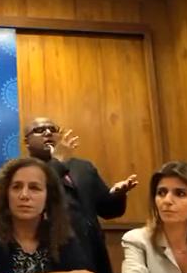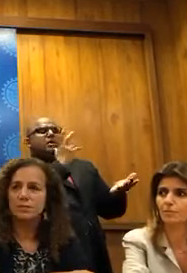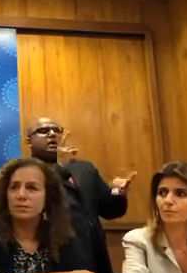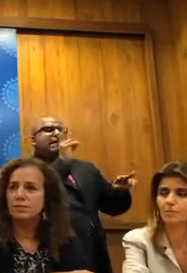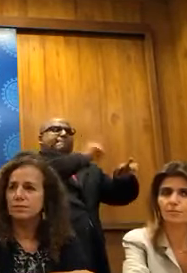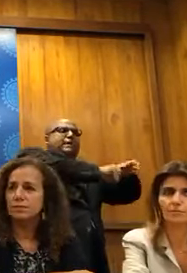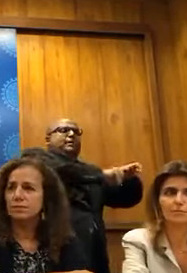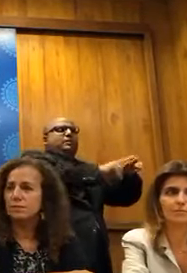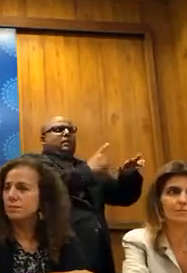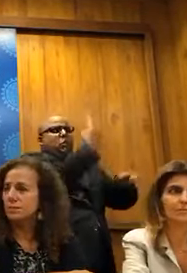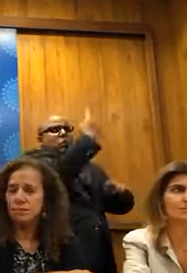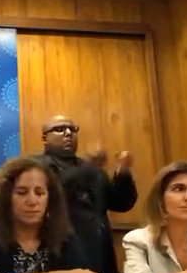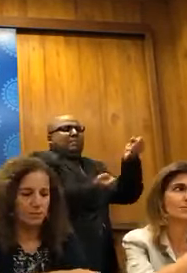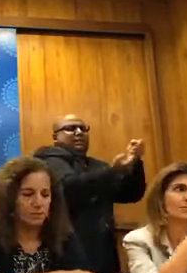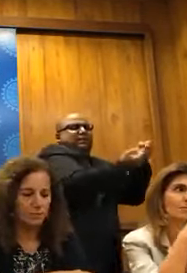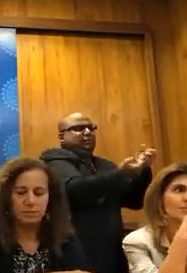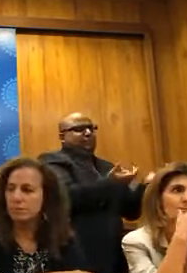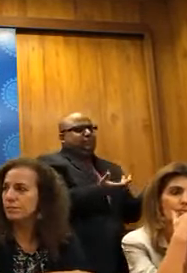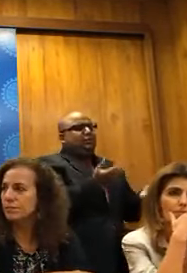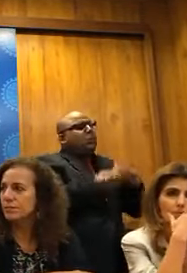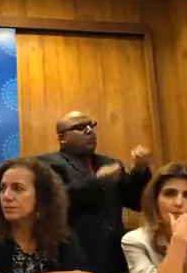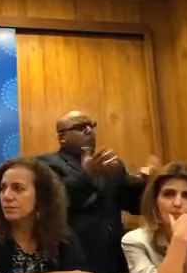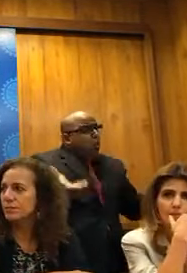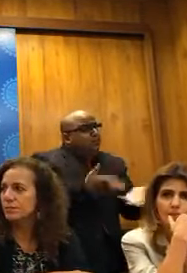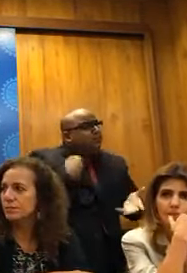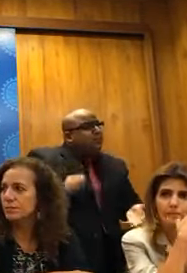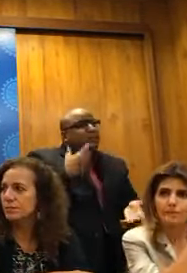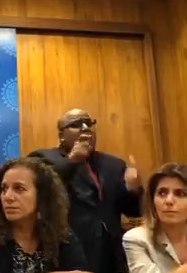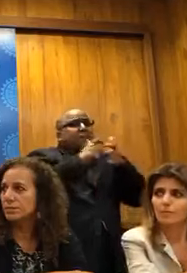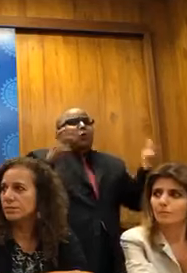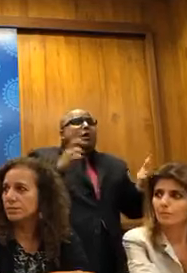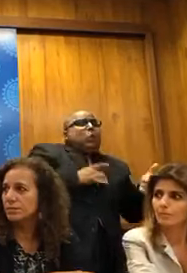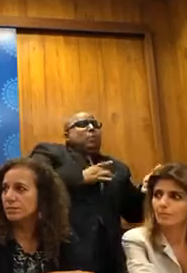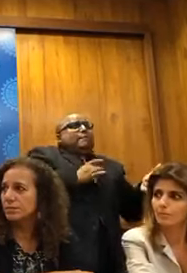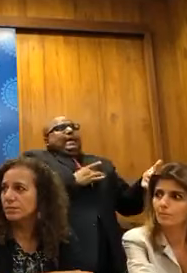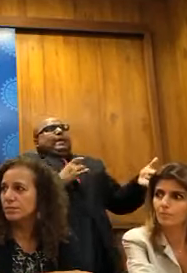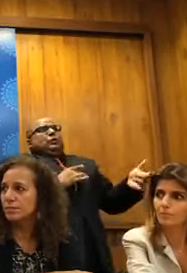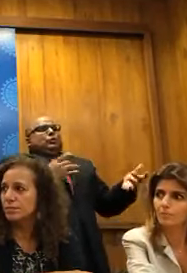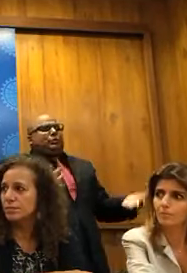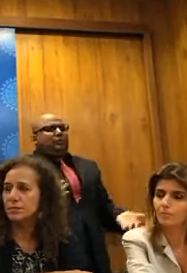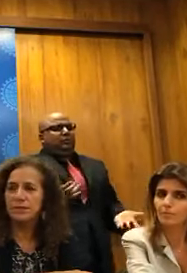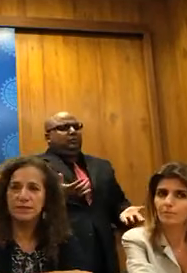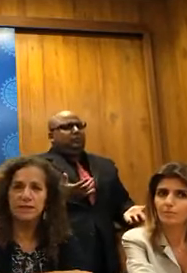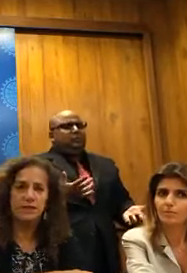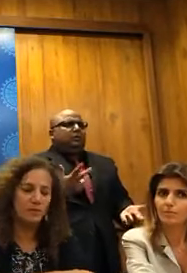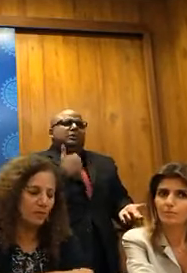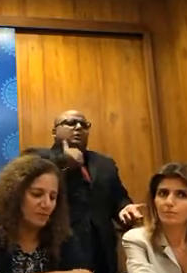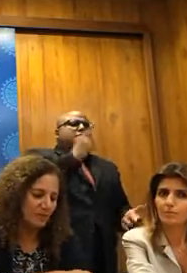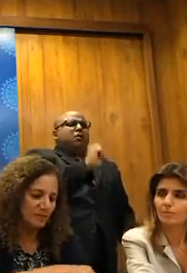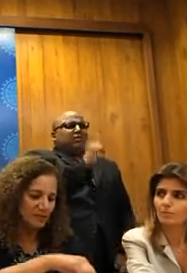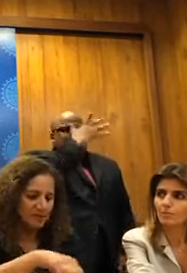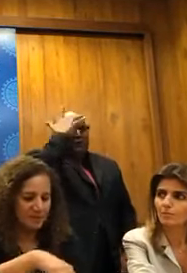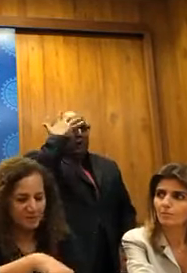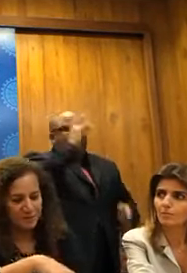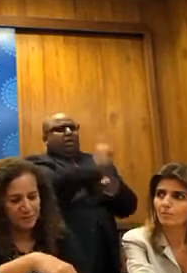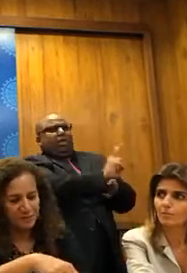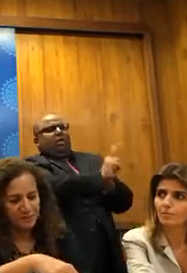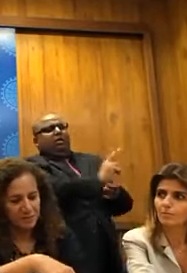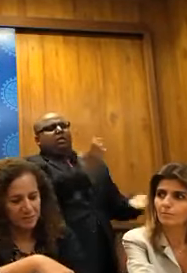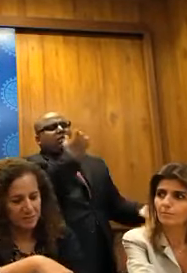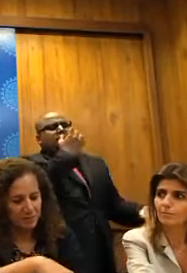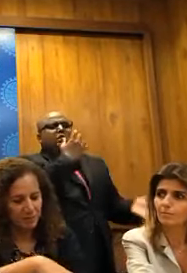É nessas circunstâncias que nós estamos vivendo. E as pessoas acham que vão tutelar. Não vão